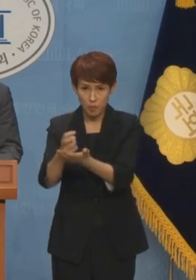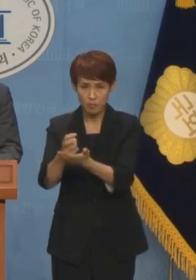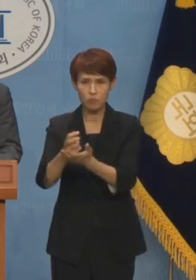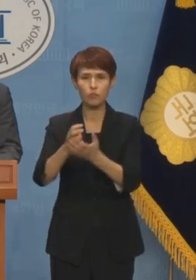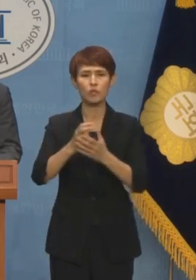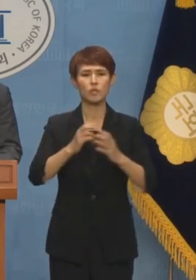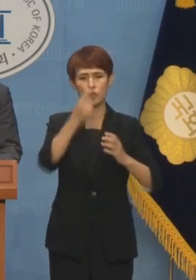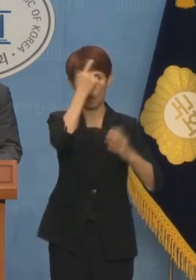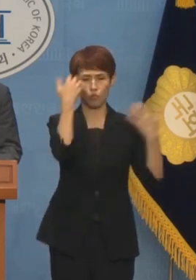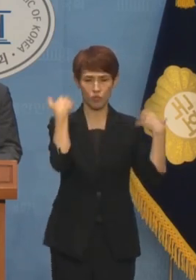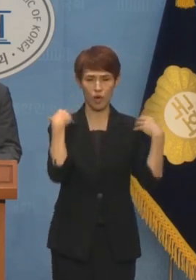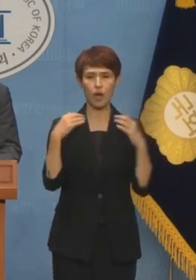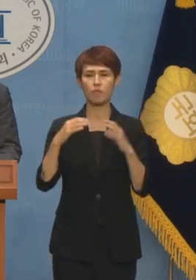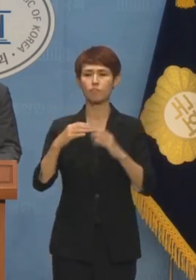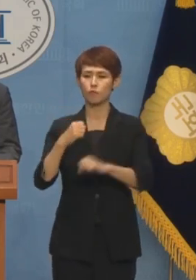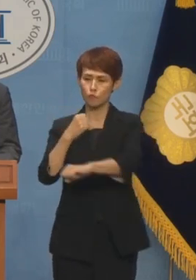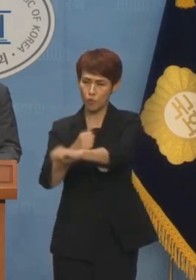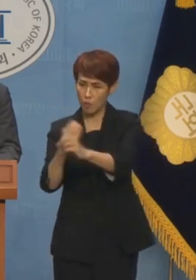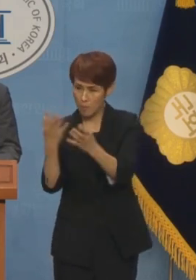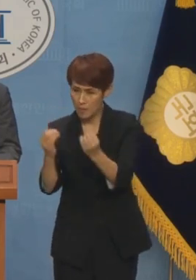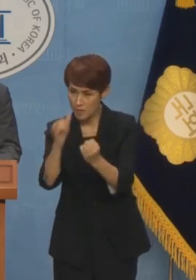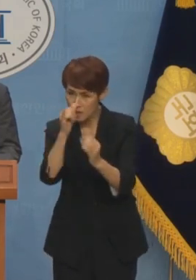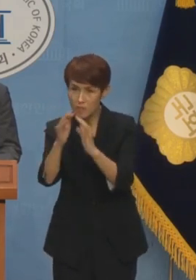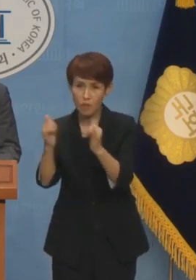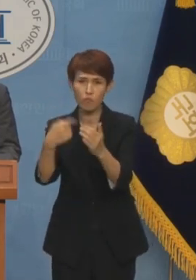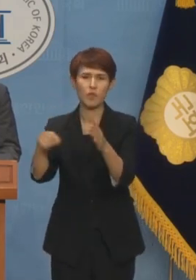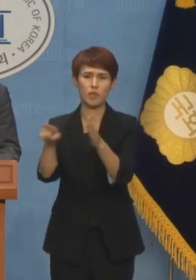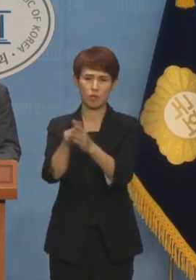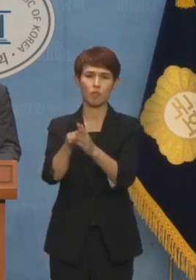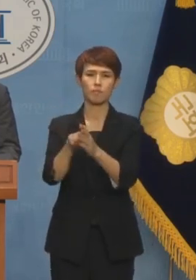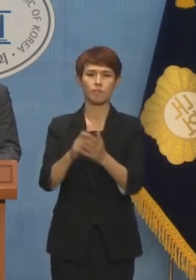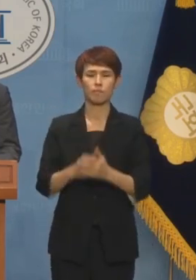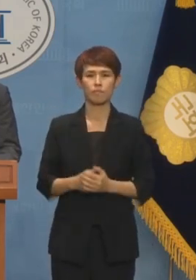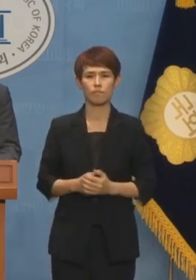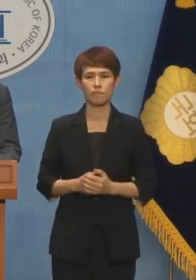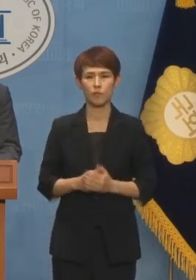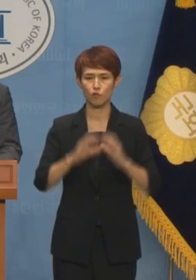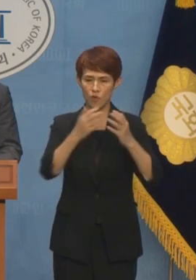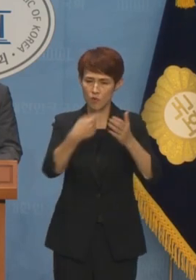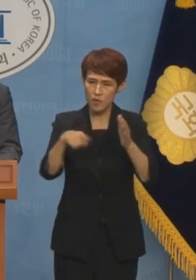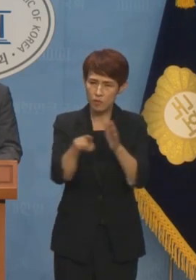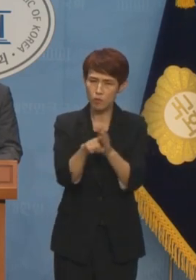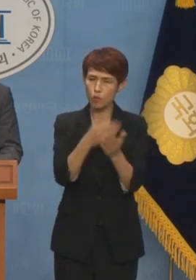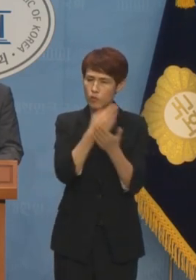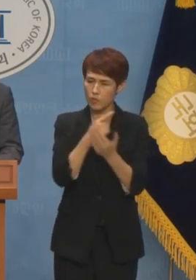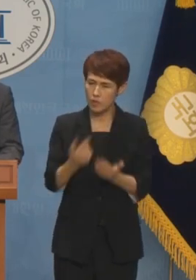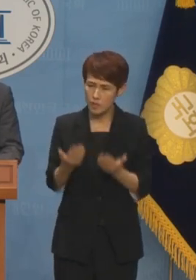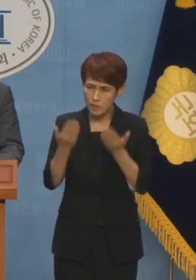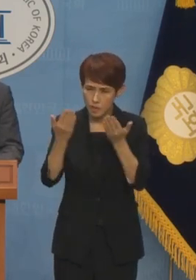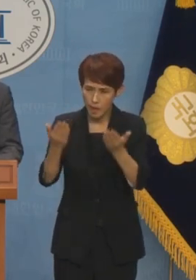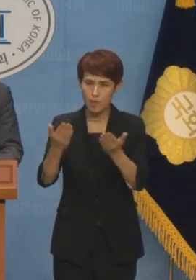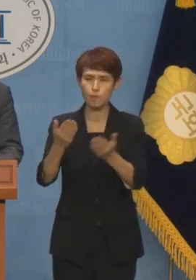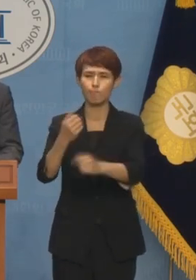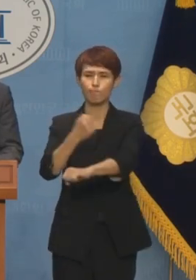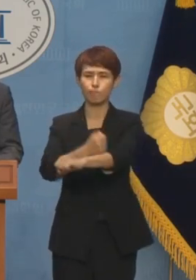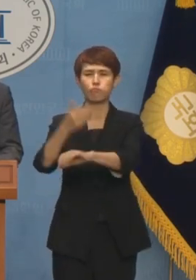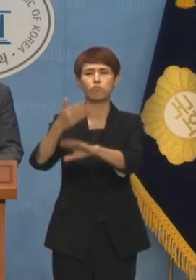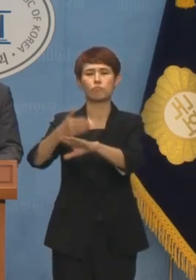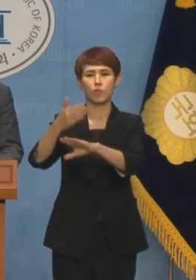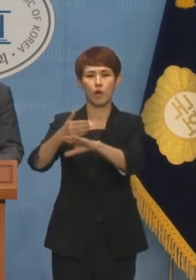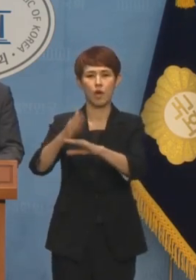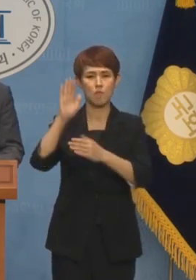희생자들에 대한 법적 역사적 책임을 다하여 국가를 위한 소중한 희생을 기리고 미래